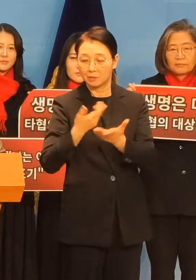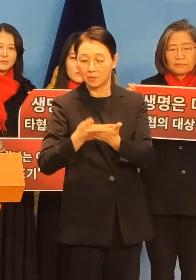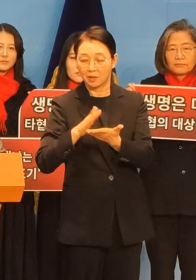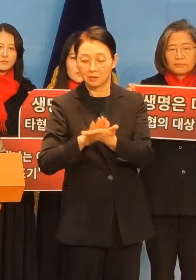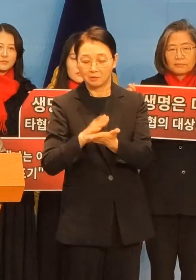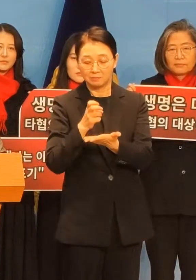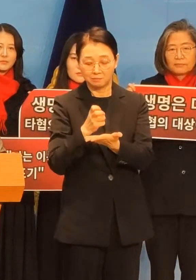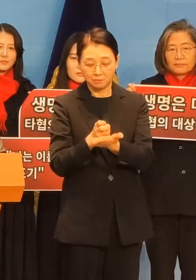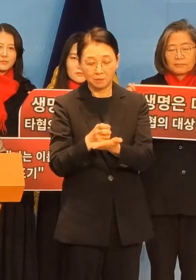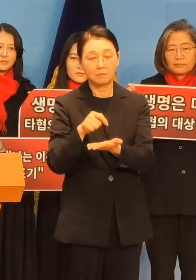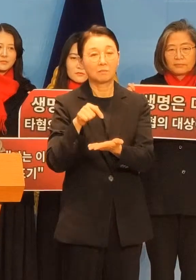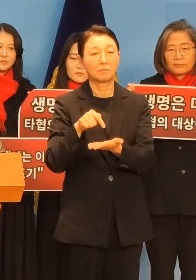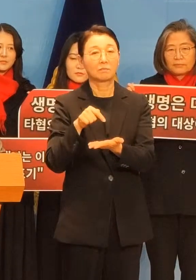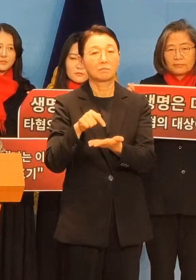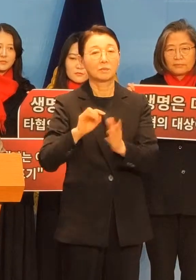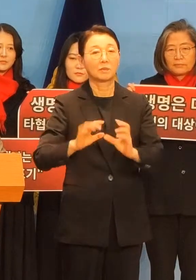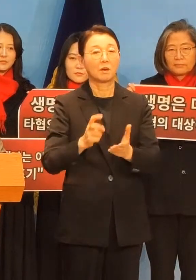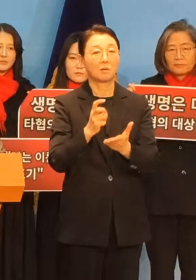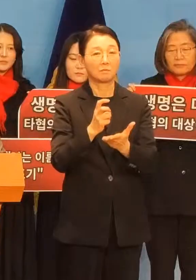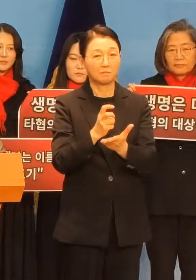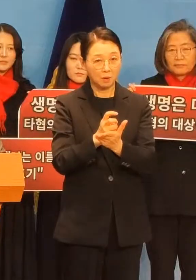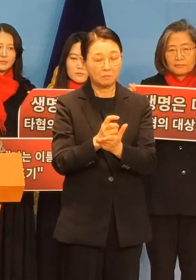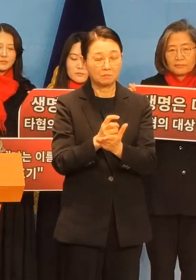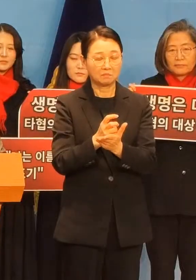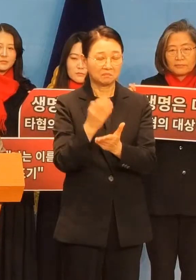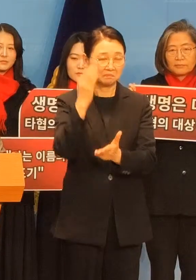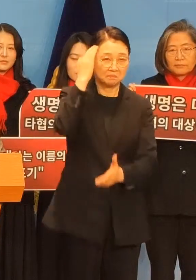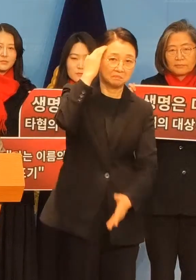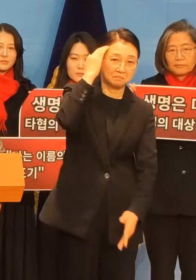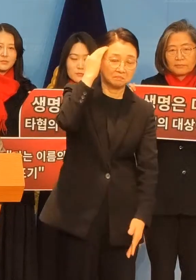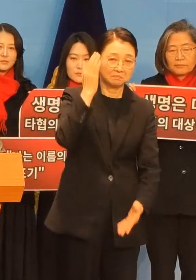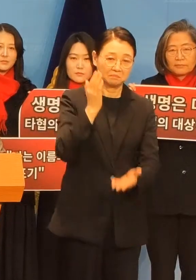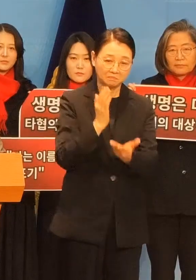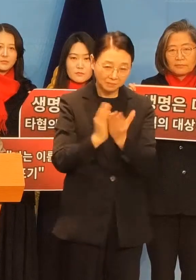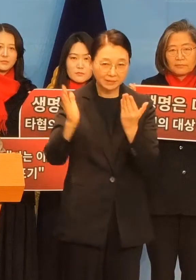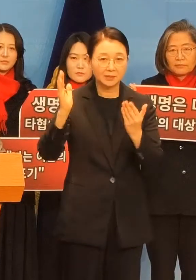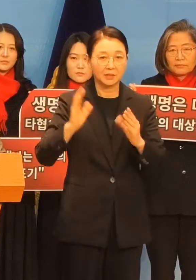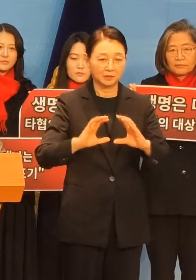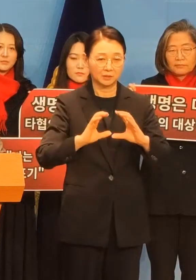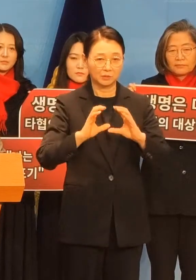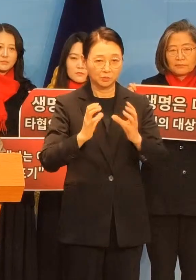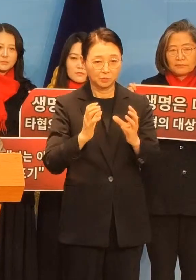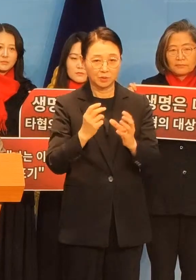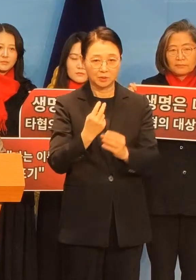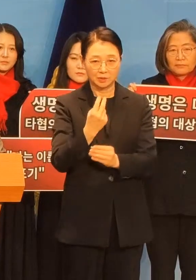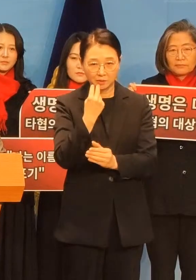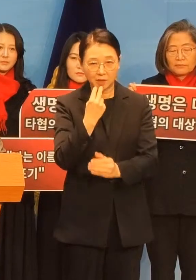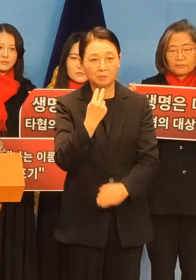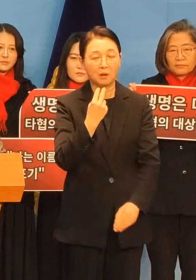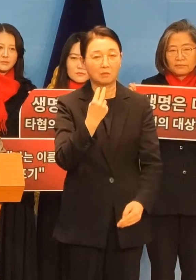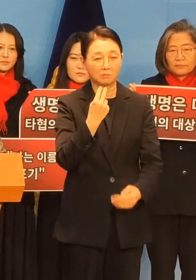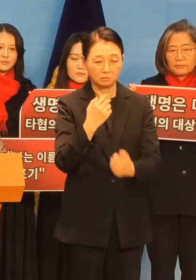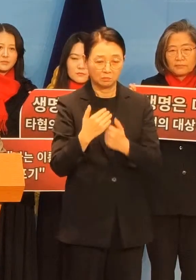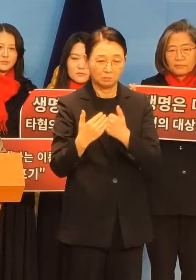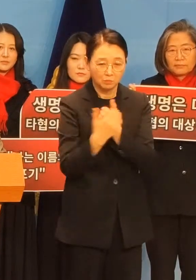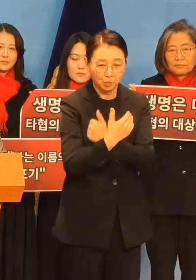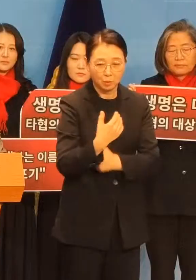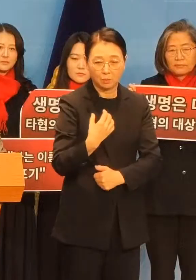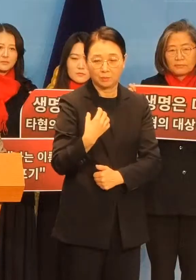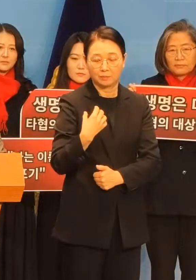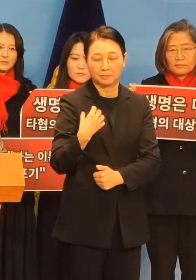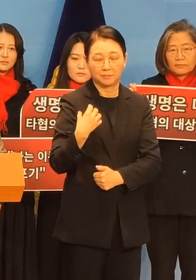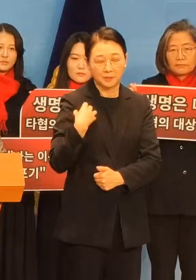법률안을 헌법 정신을 훼손하고 국가의 생명보호 책임을 약화시킬 우려가